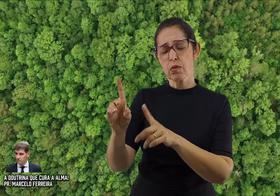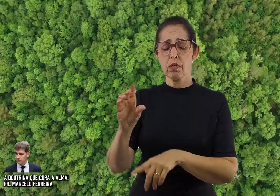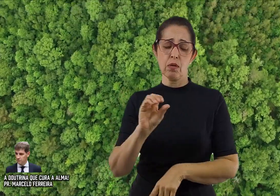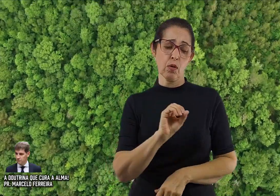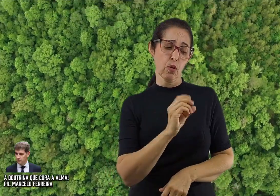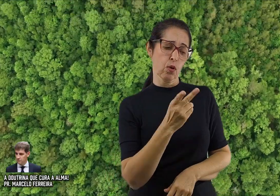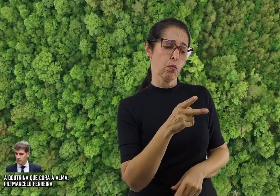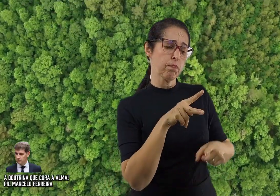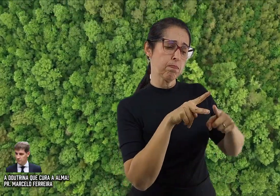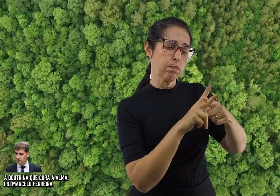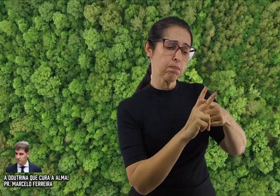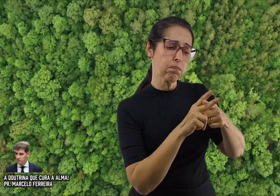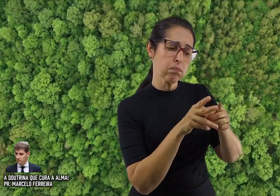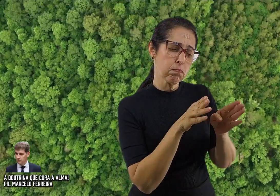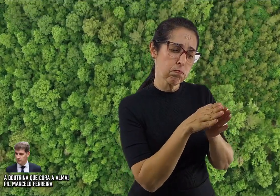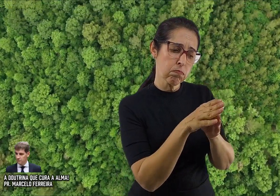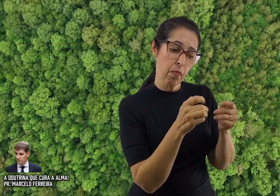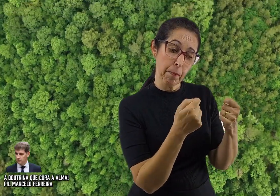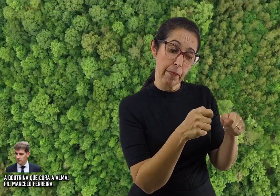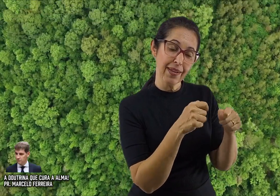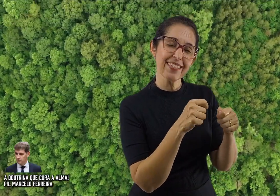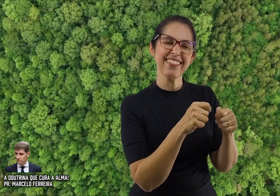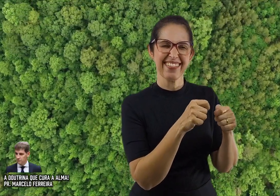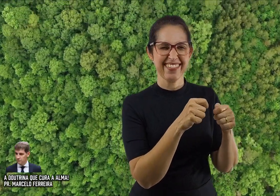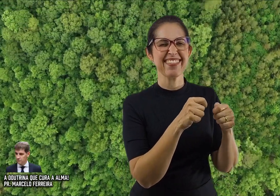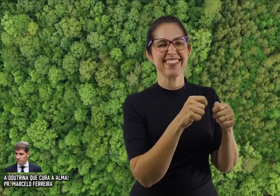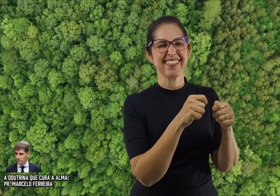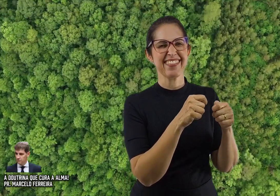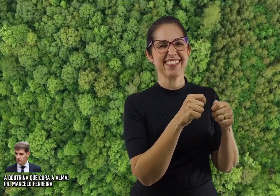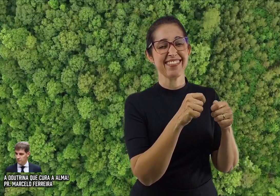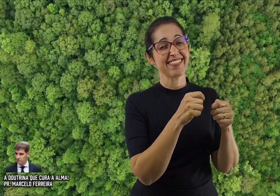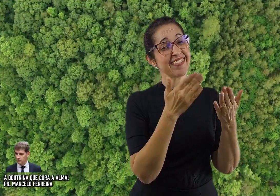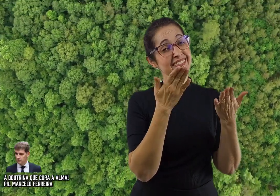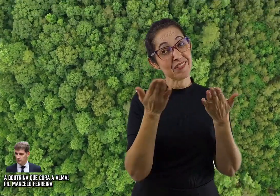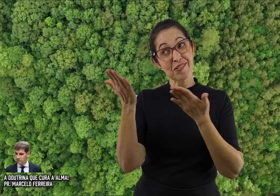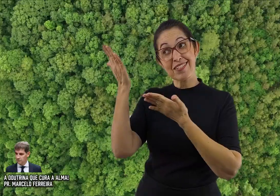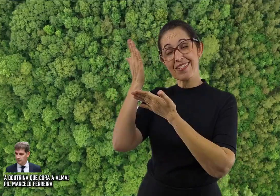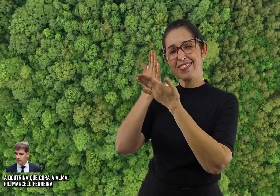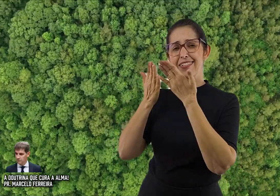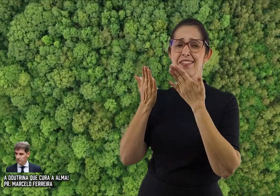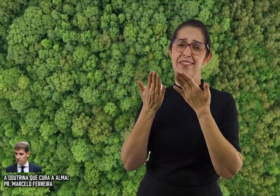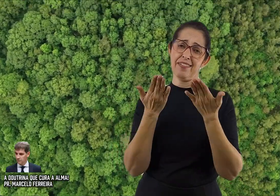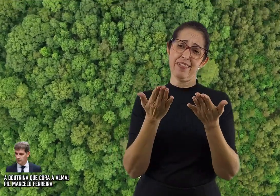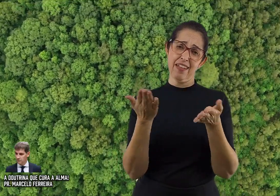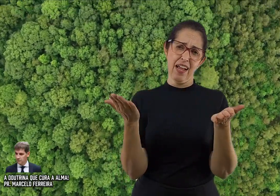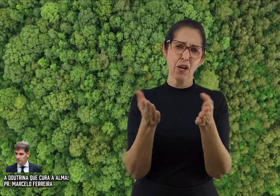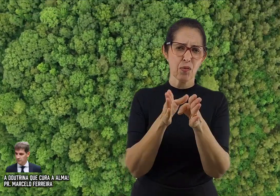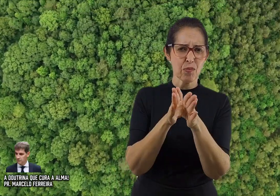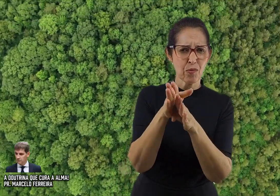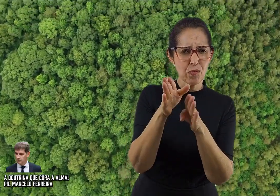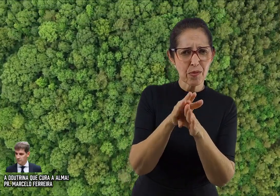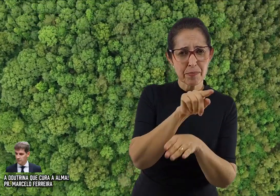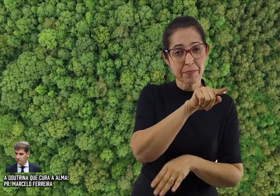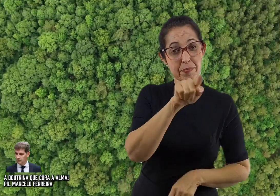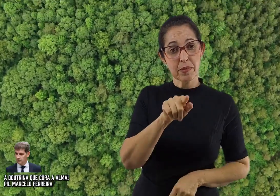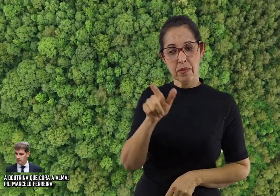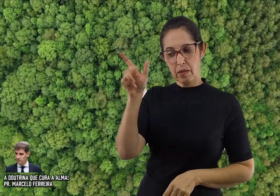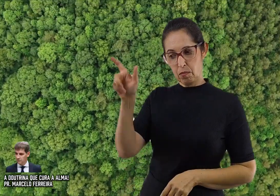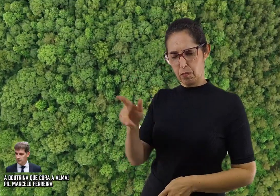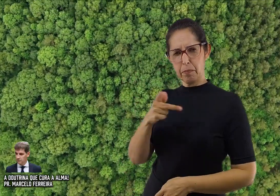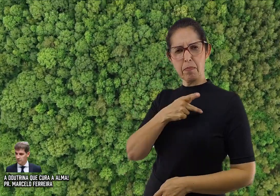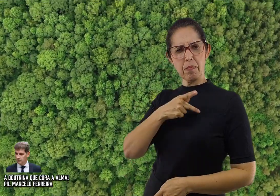exortando, vem do Senhor. E eu conselho para os irmãos: amem os vossos